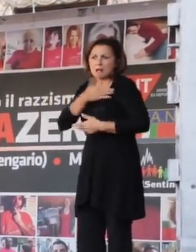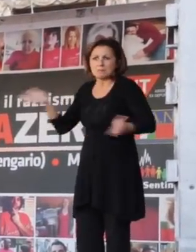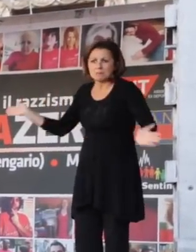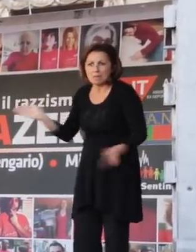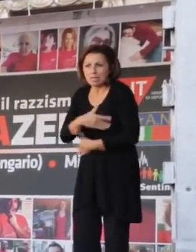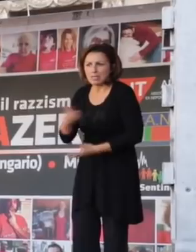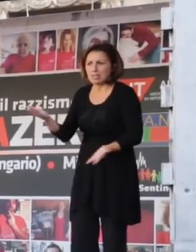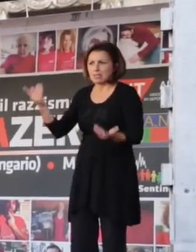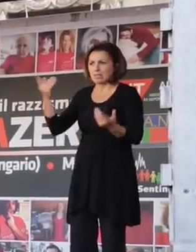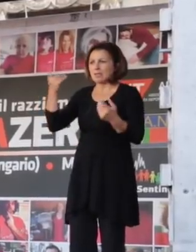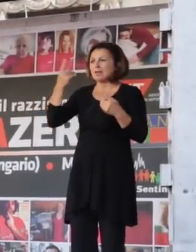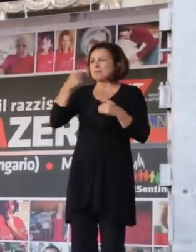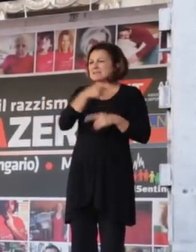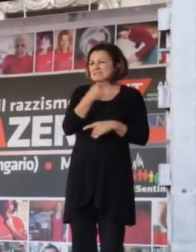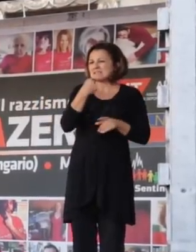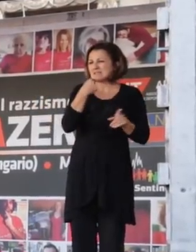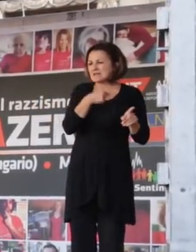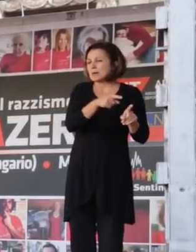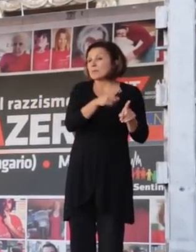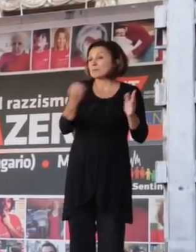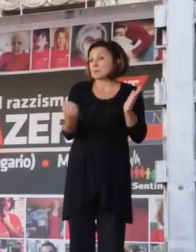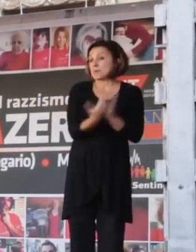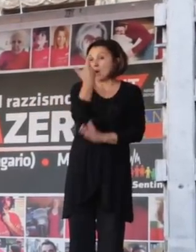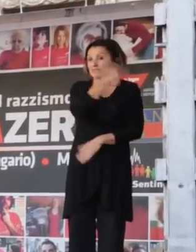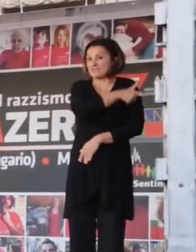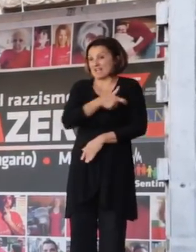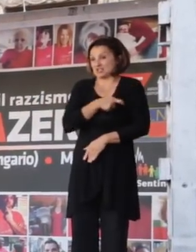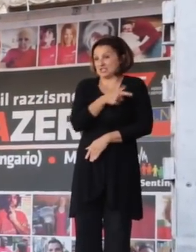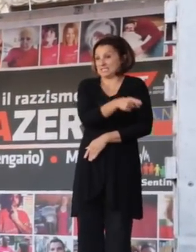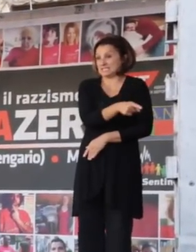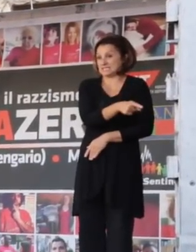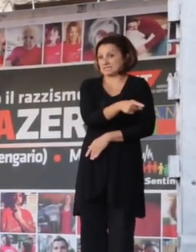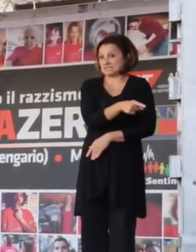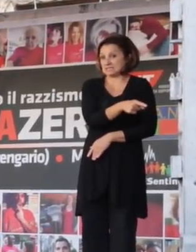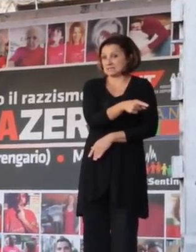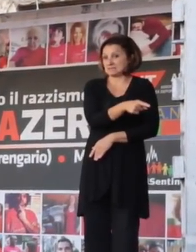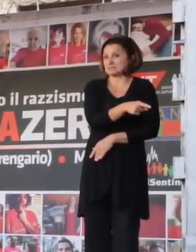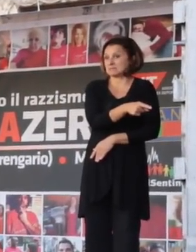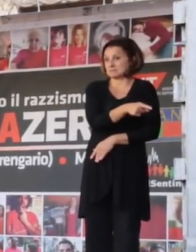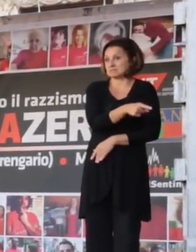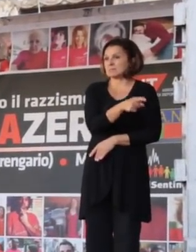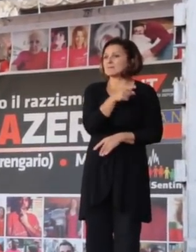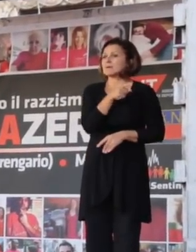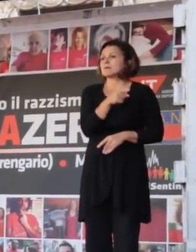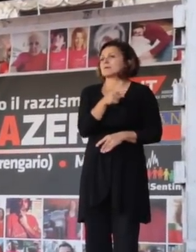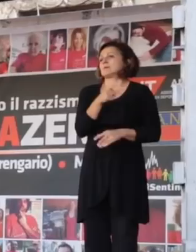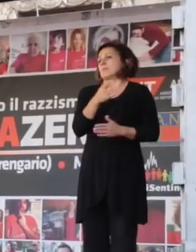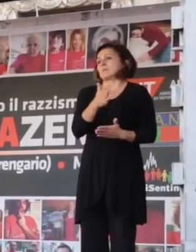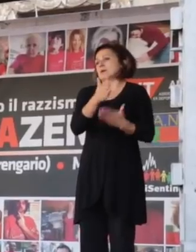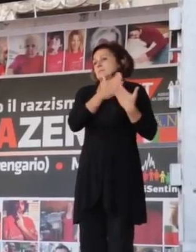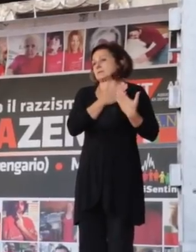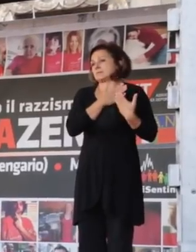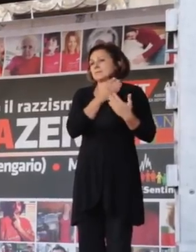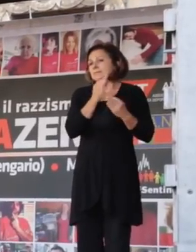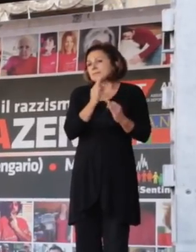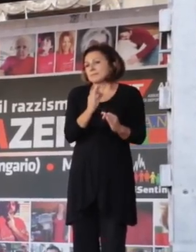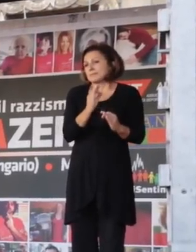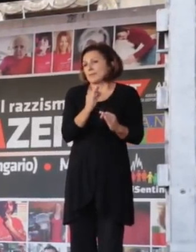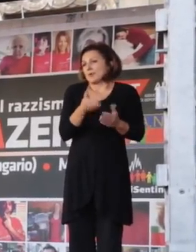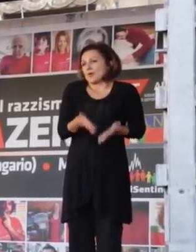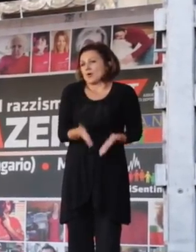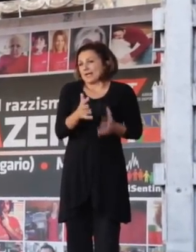dai nuovi fascismi responsabili come dell'attuale crisi, dei nuovi fascismi